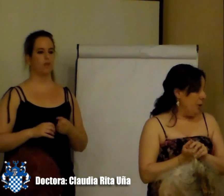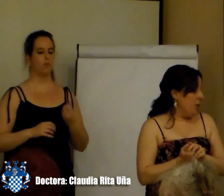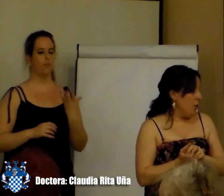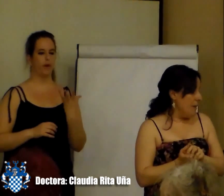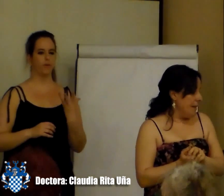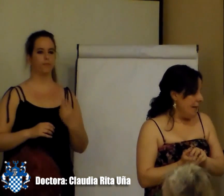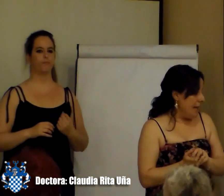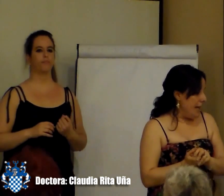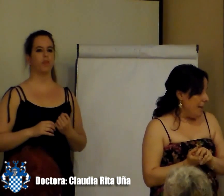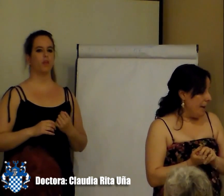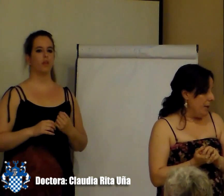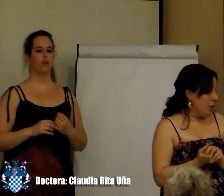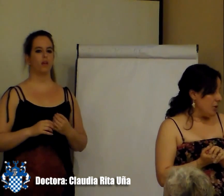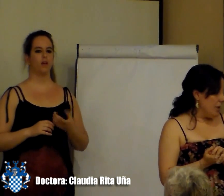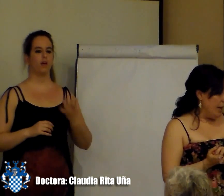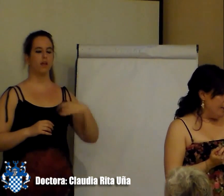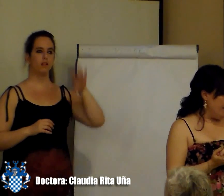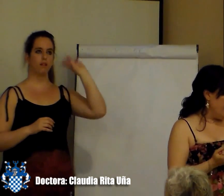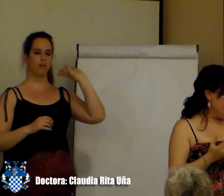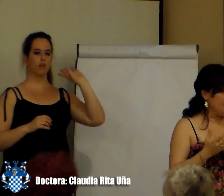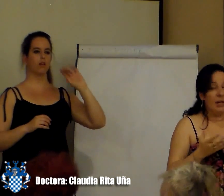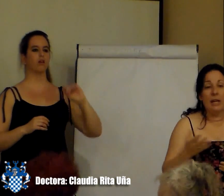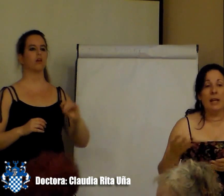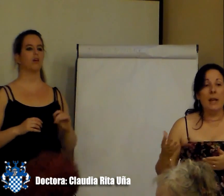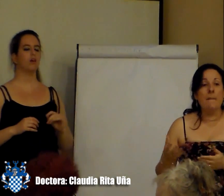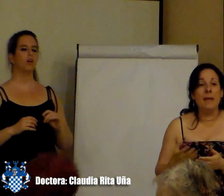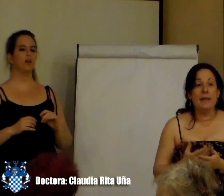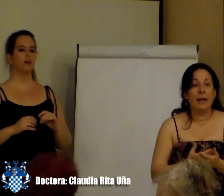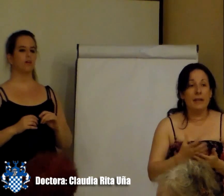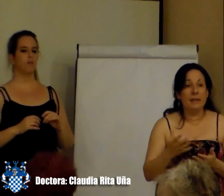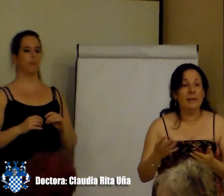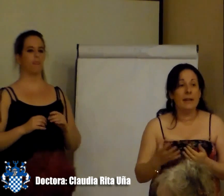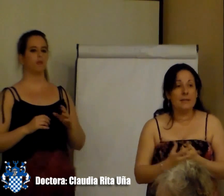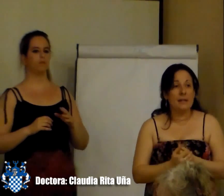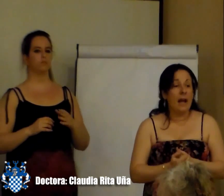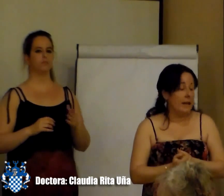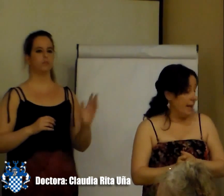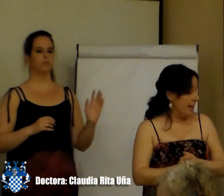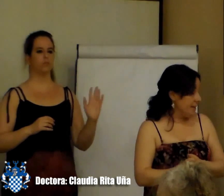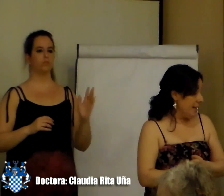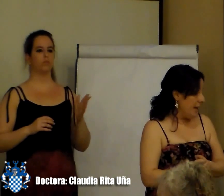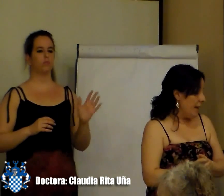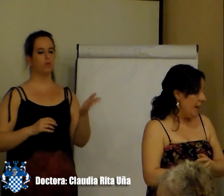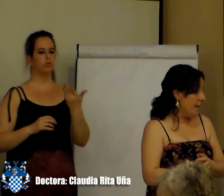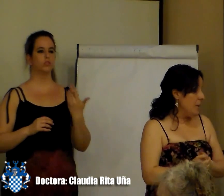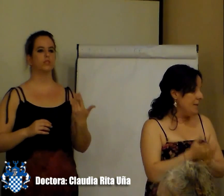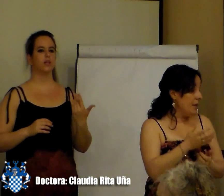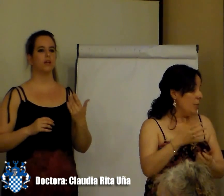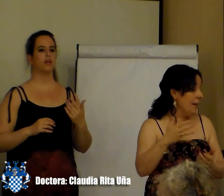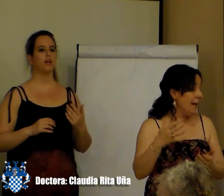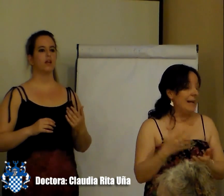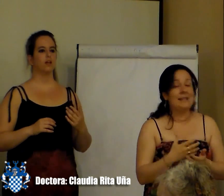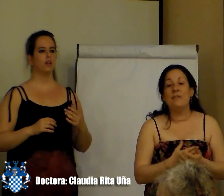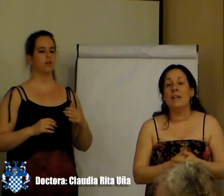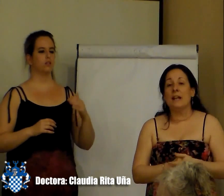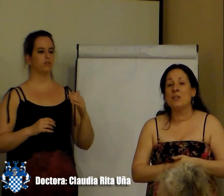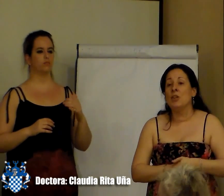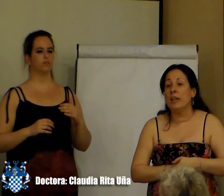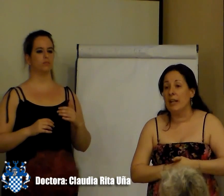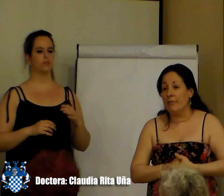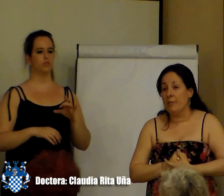Bueno, posteriormente varias personalidades médicas de distintas áreas hicieron